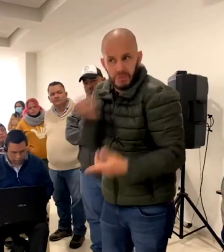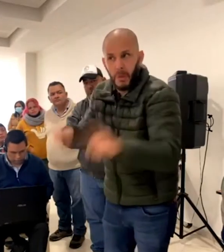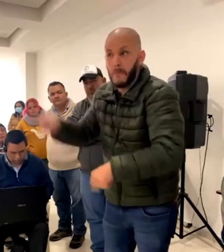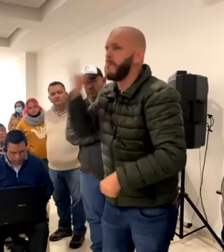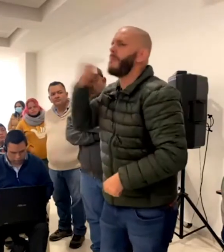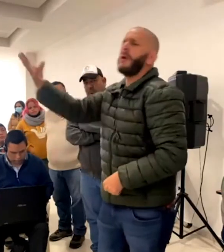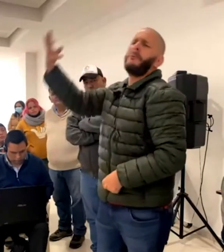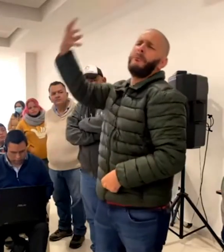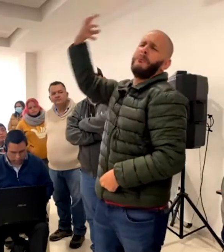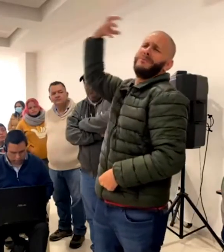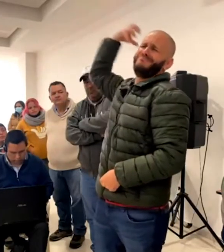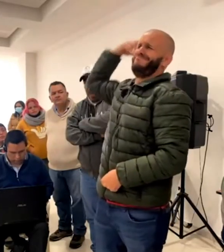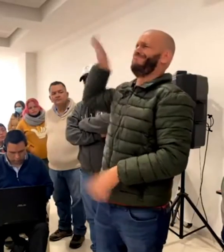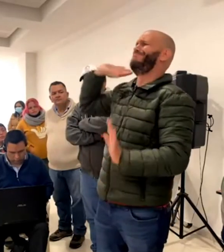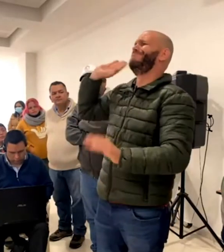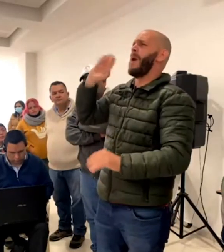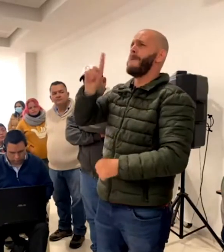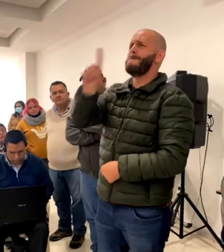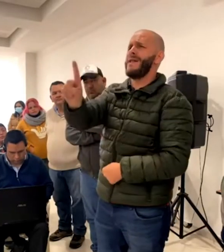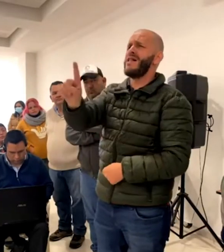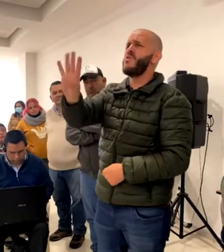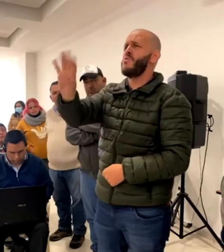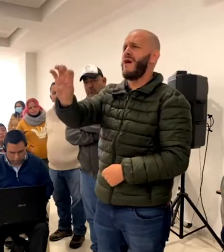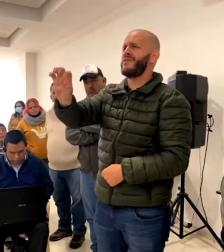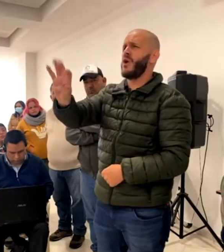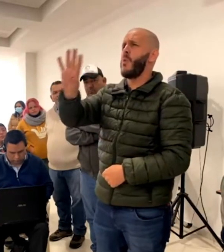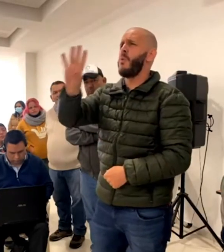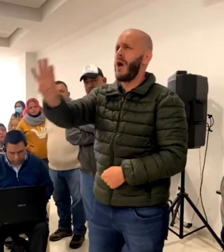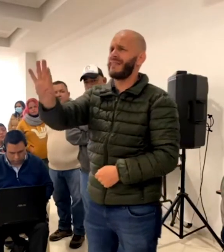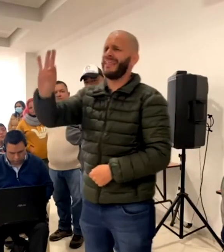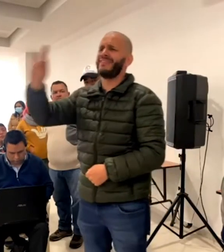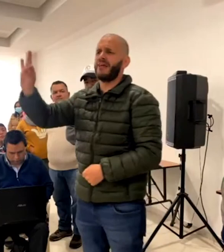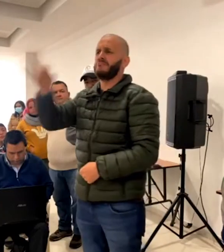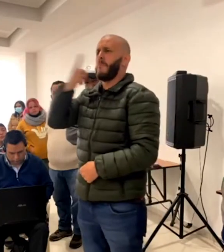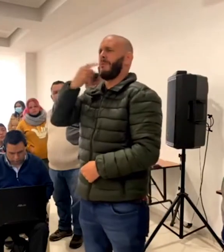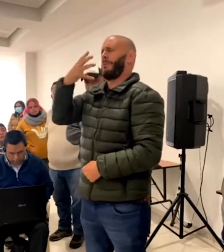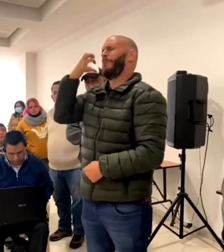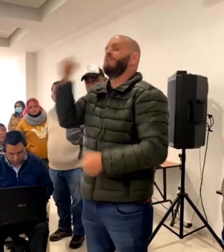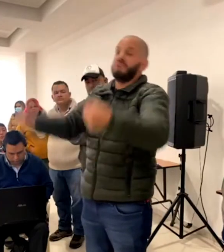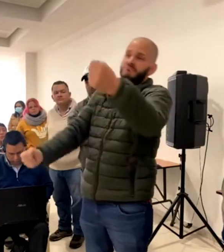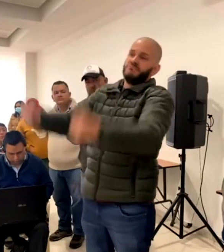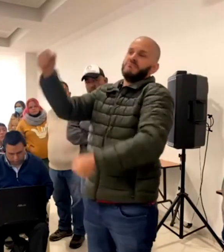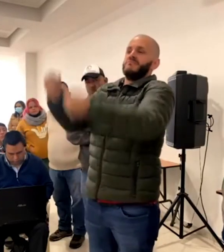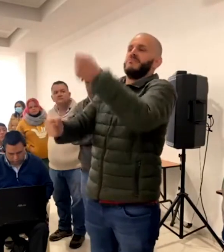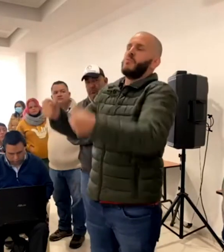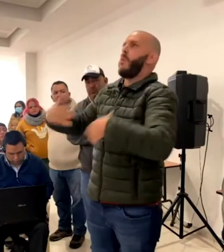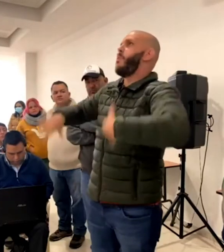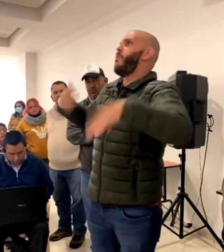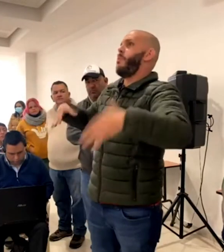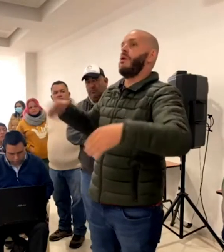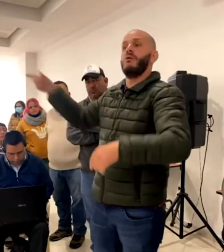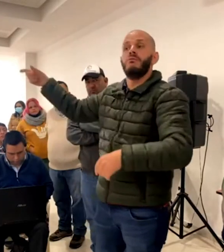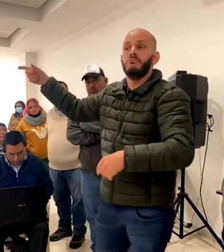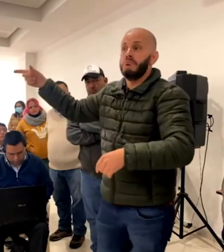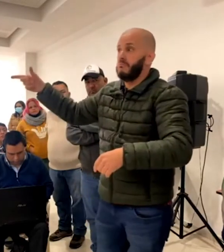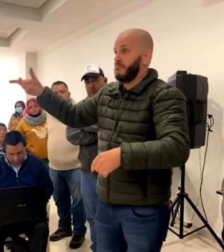porque mi papá mi papá también y sueldo mi papá lleva manejando desde 1943